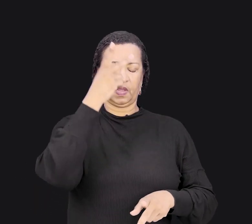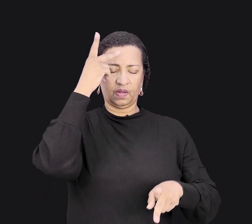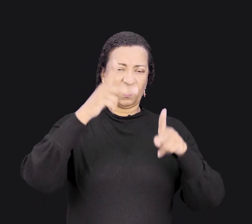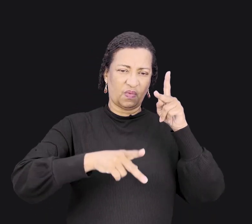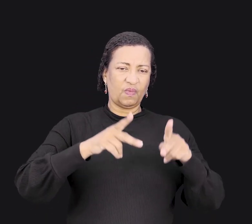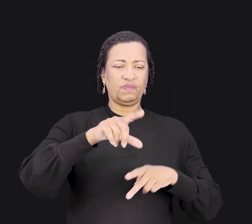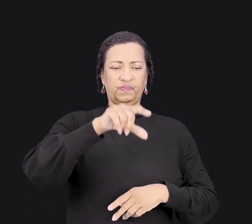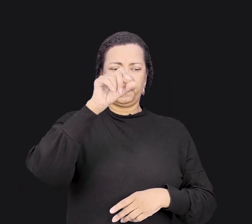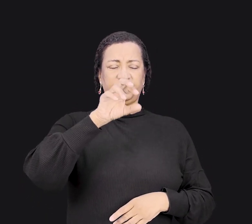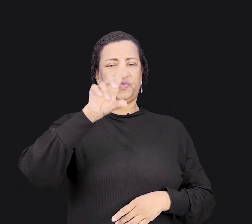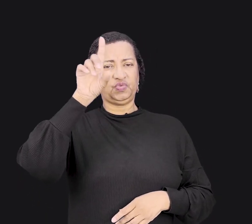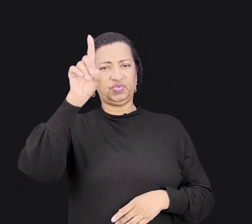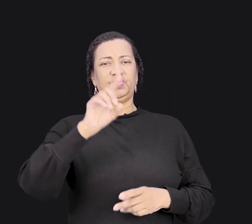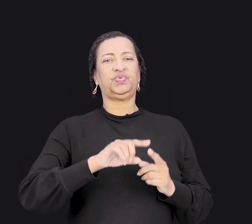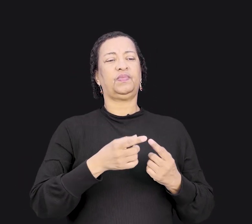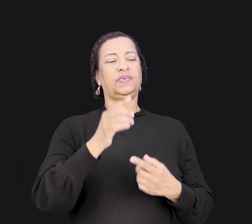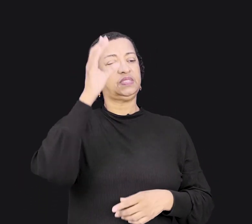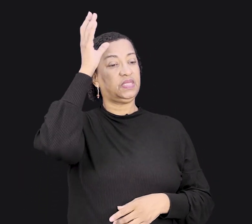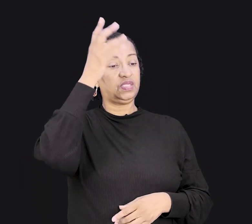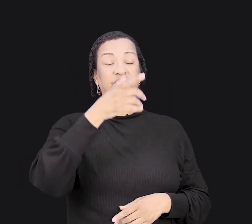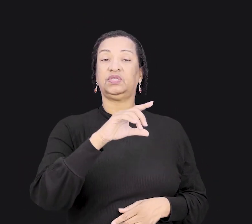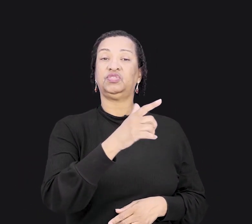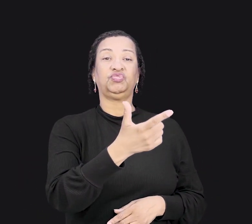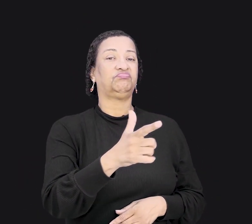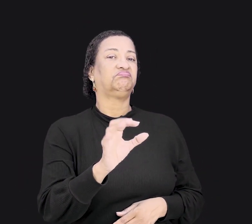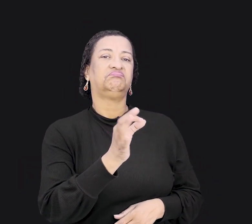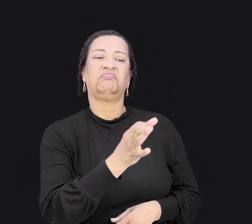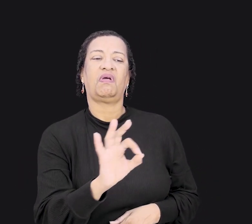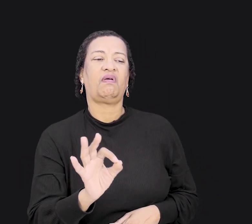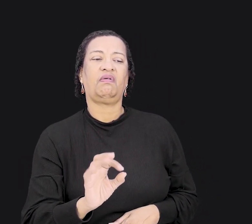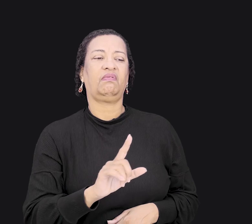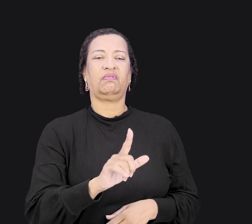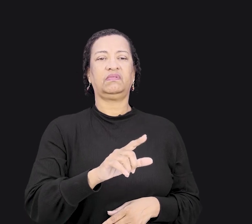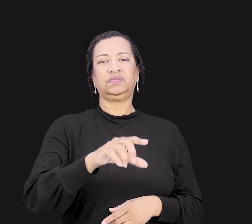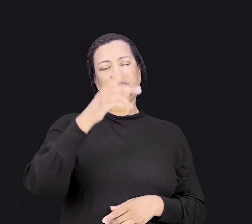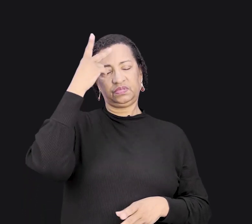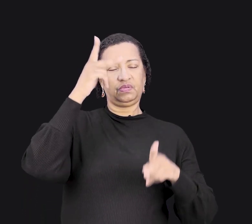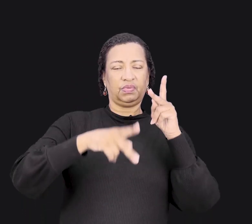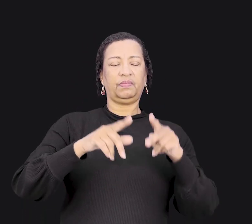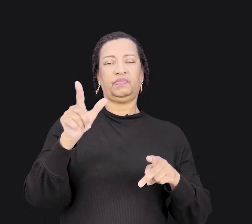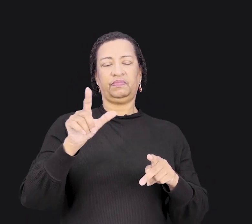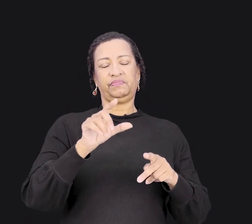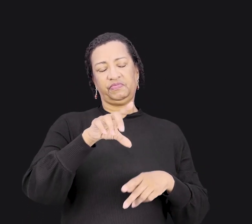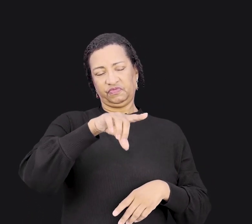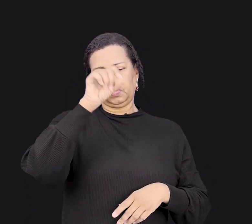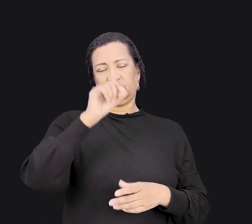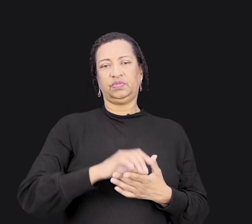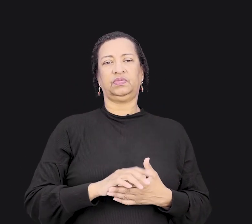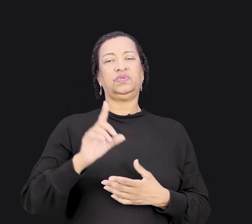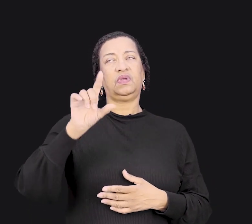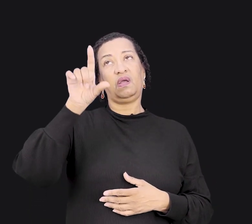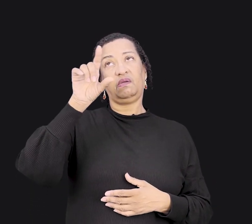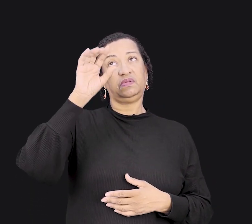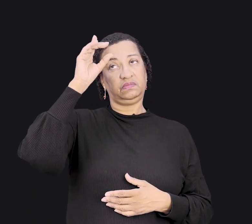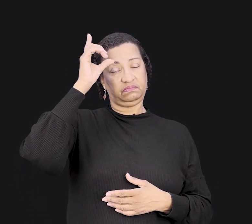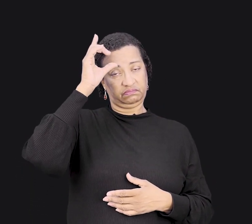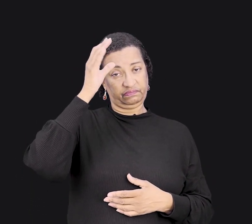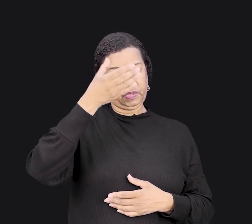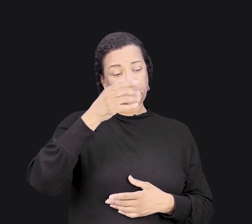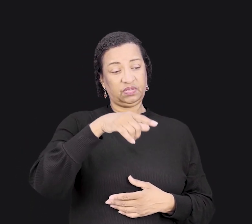eles decidiram não ser o povo escolhido e por isso Deus permitiu que eles perecessem no deserto. Judas evoca esse episódio